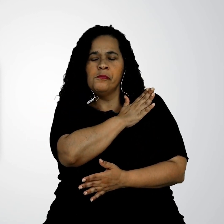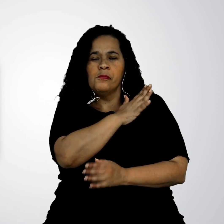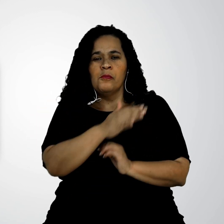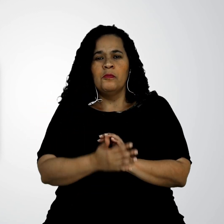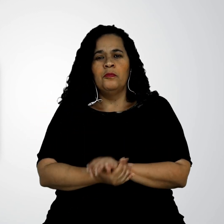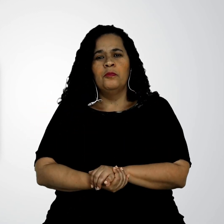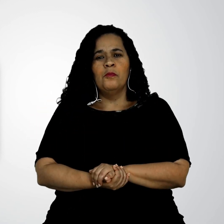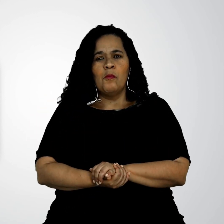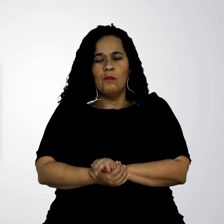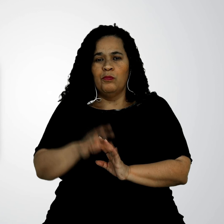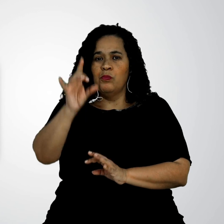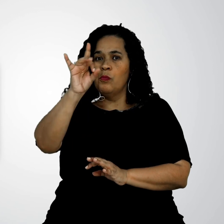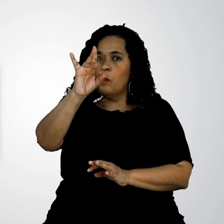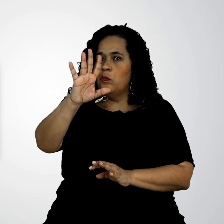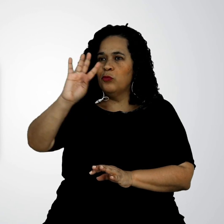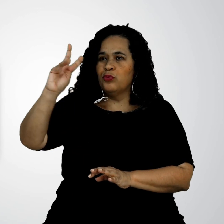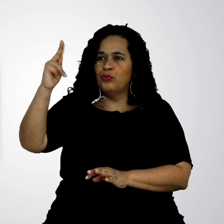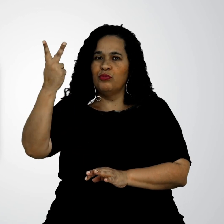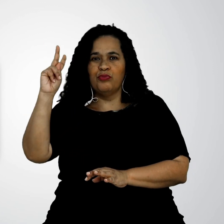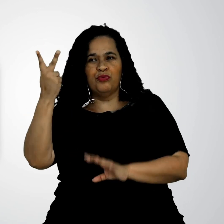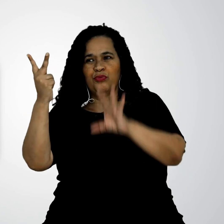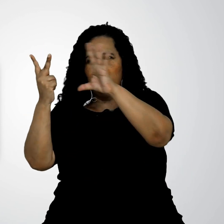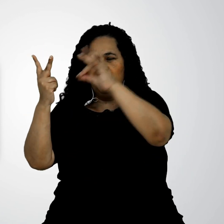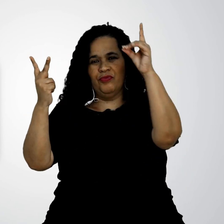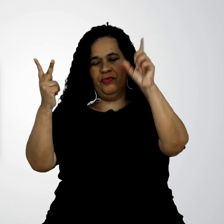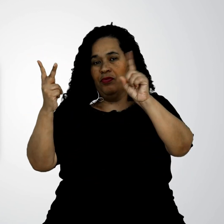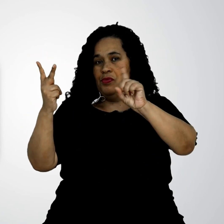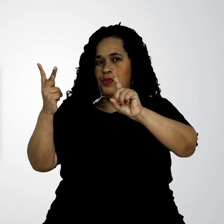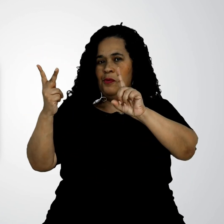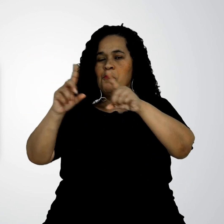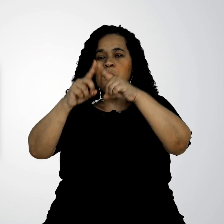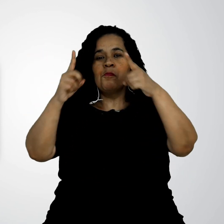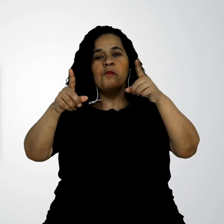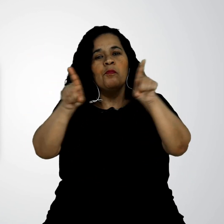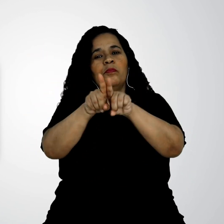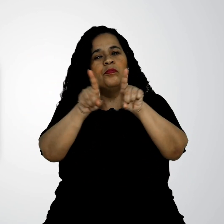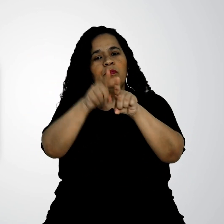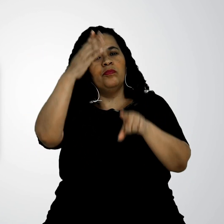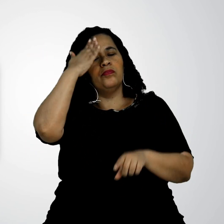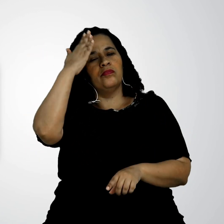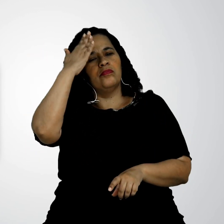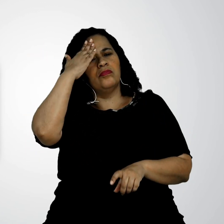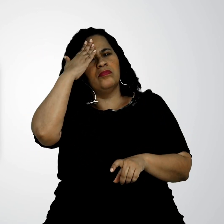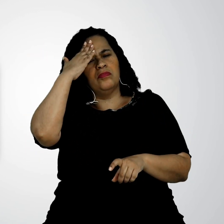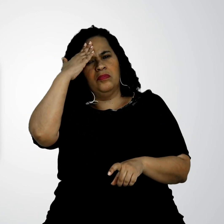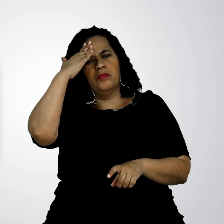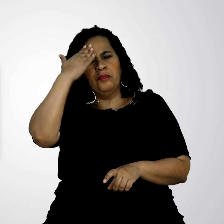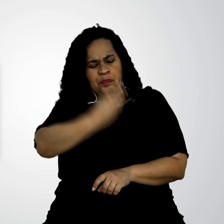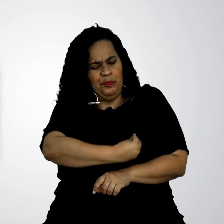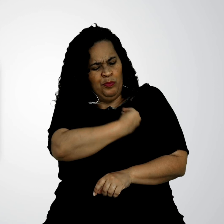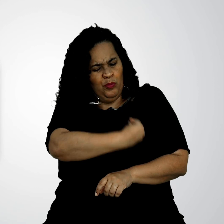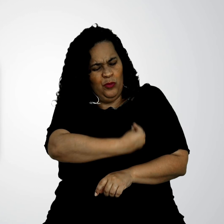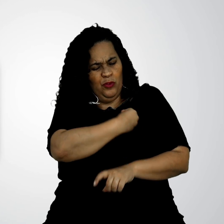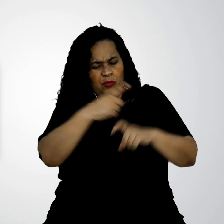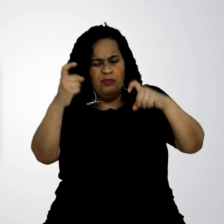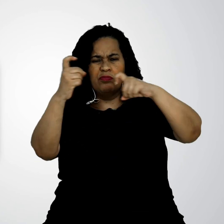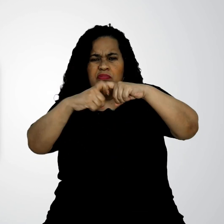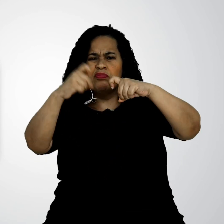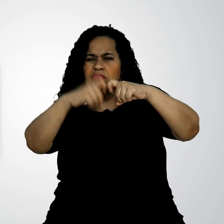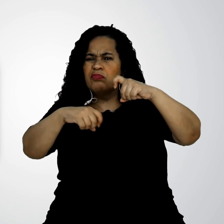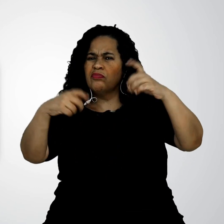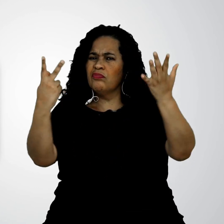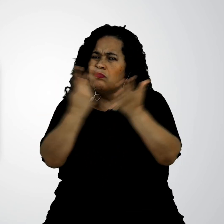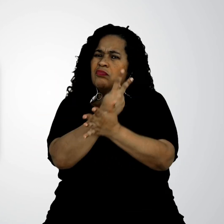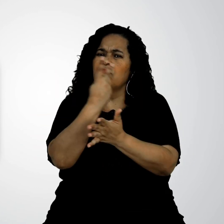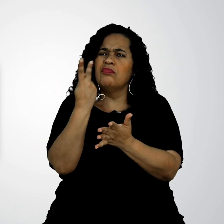a vida sexual ela precisa ser reorganizada a partir do evangelho em todas as esferas. Então, não adianta você tirar a pessoa de um contexto